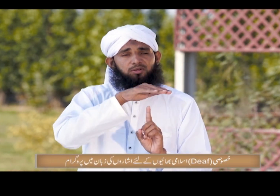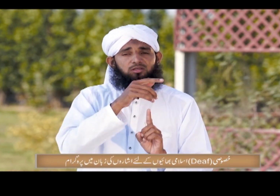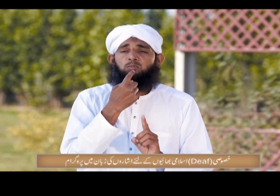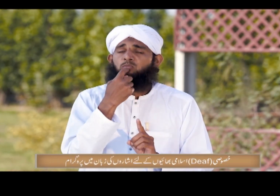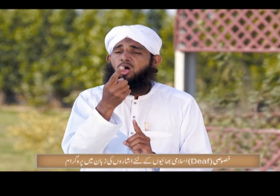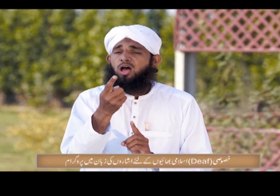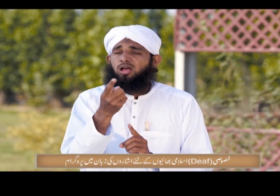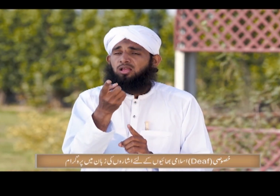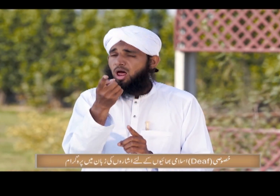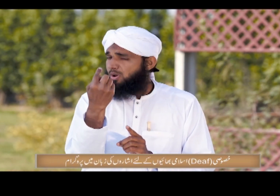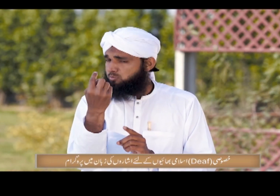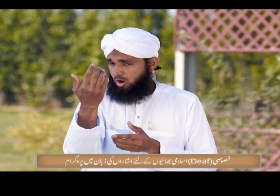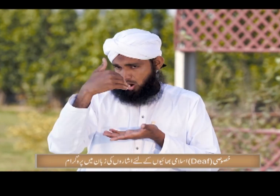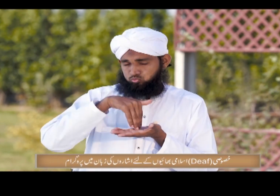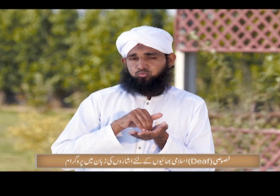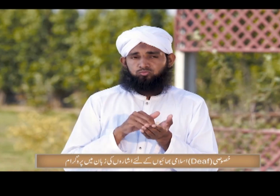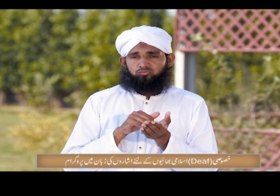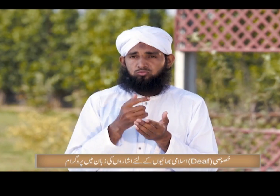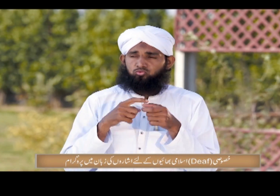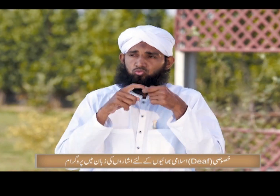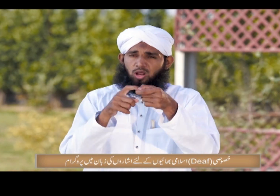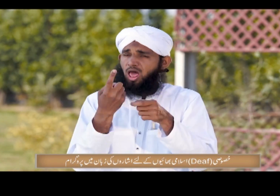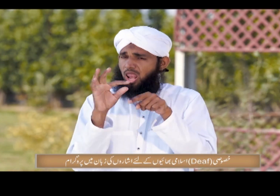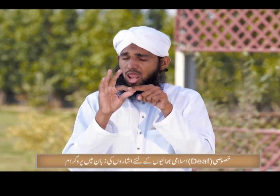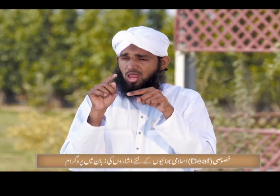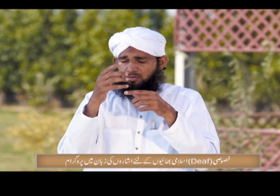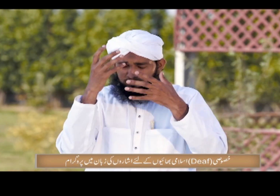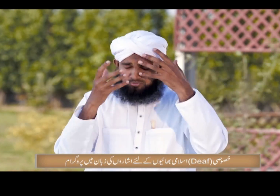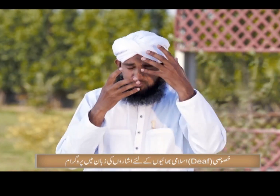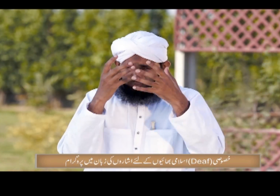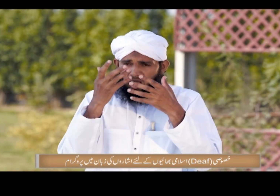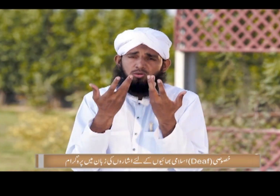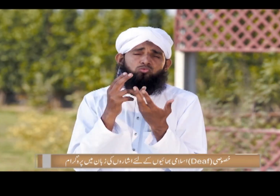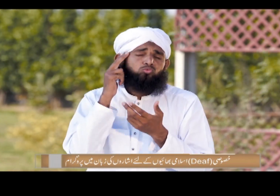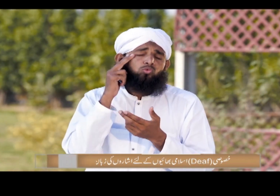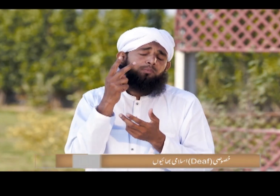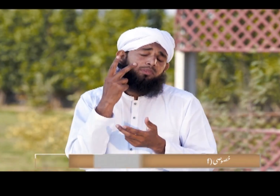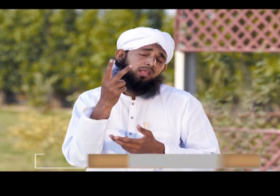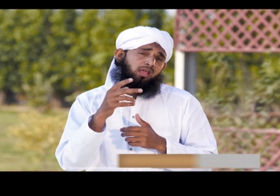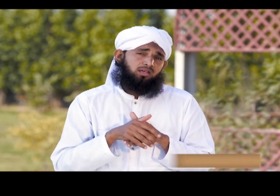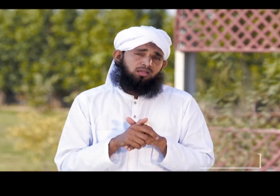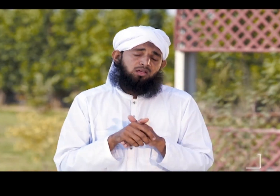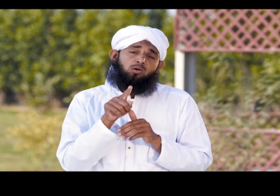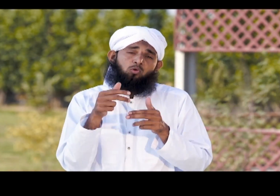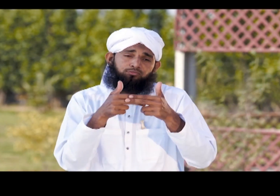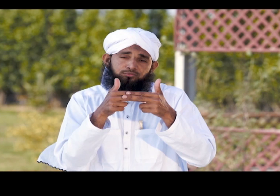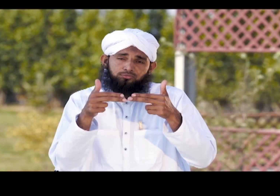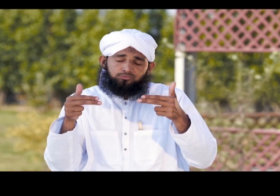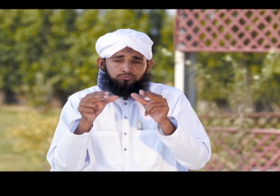کو پریشان دیکھا ہے، کیا بات ہے؟ حضرت واقدی رحمت اللہ علیہ نے سارا قصہ سنایا۔ یحییٰ برمکی نے کہا، میں